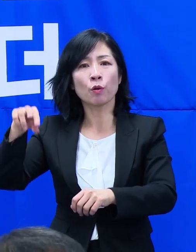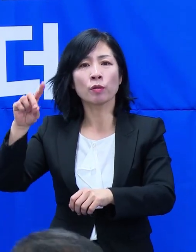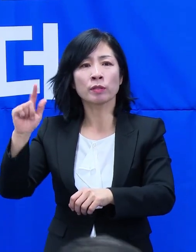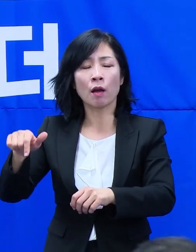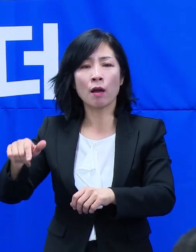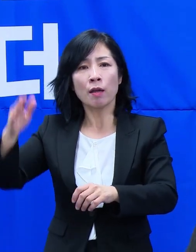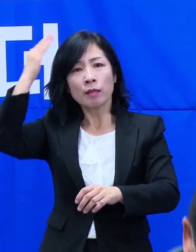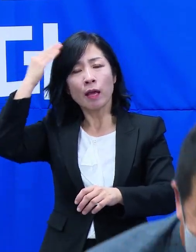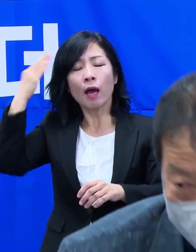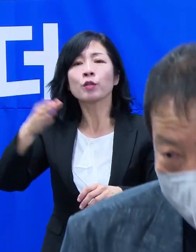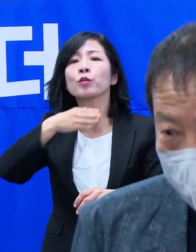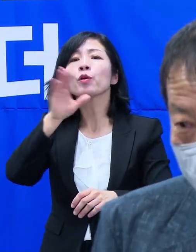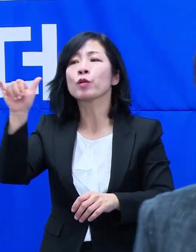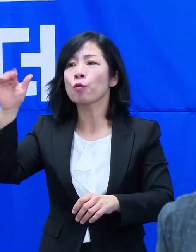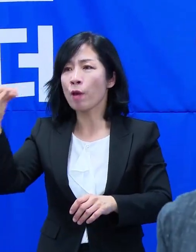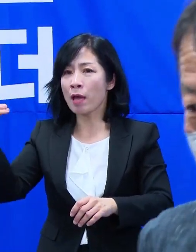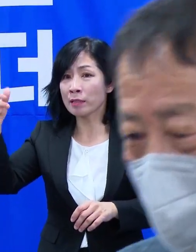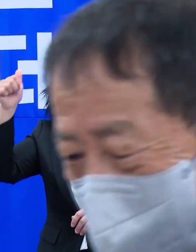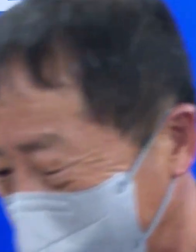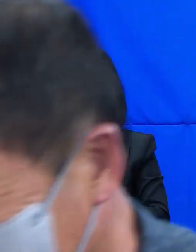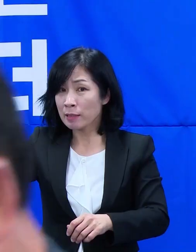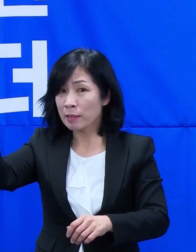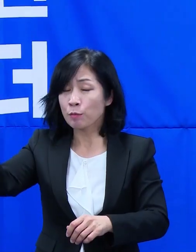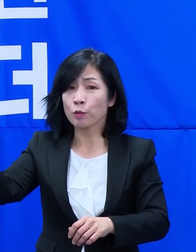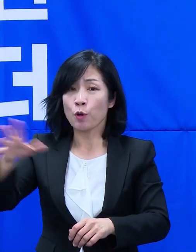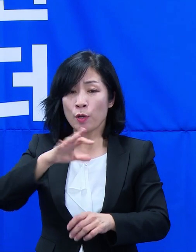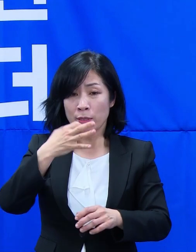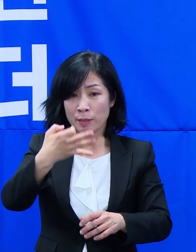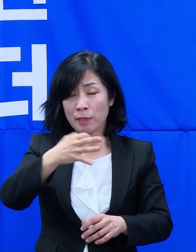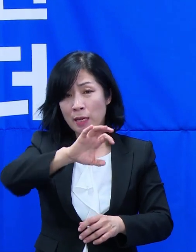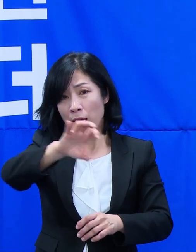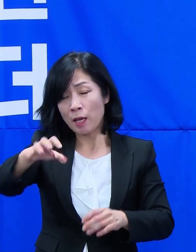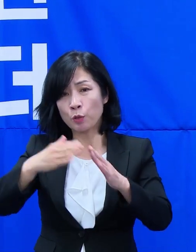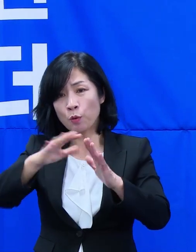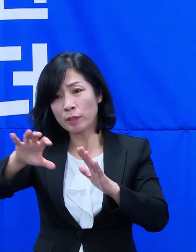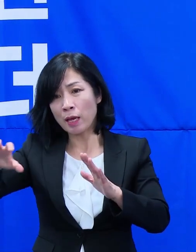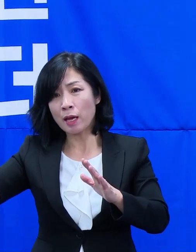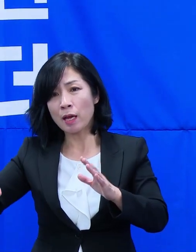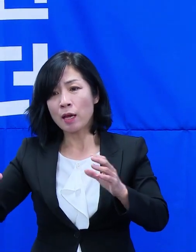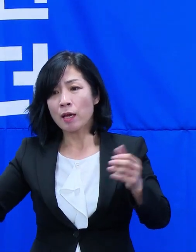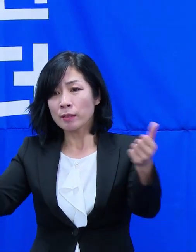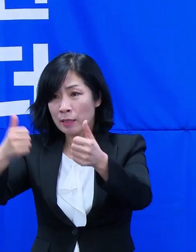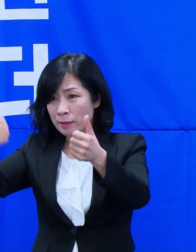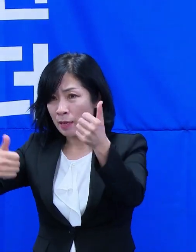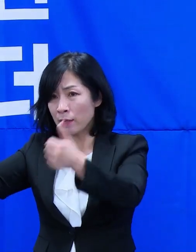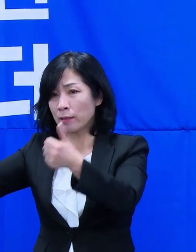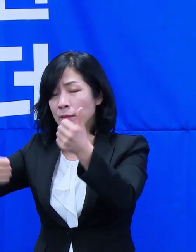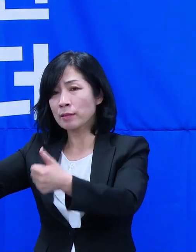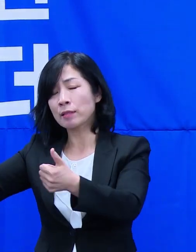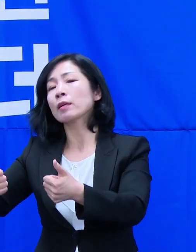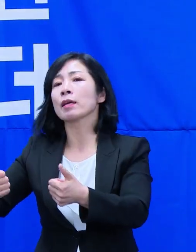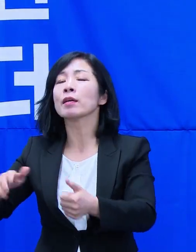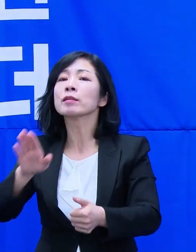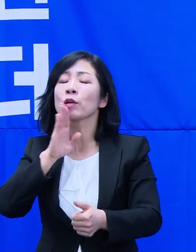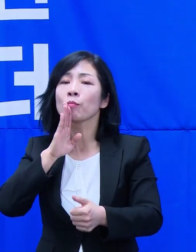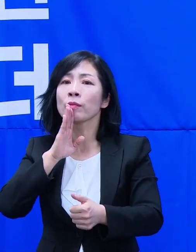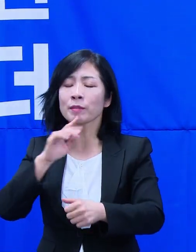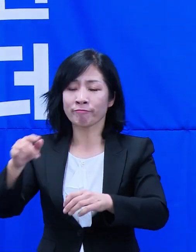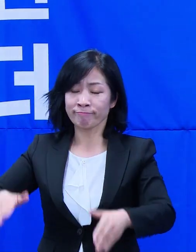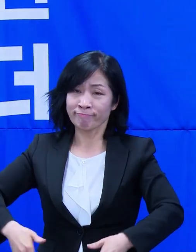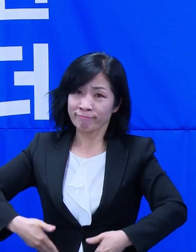대한노인의 이천시 지회장님 그리고 14개 읍면동 그 부회장님들께 노인회장님들께 여러분 따뜻한